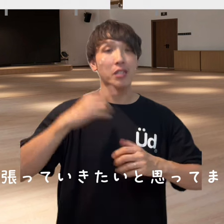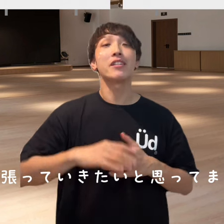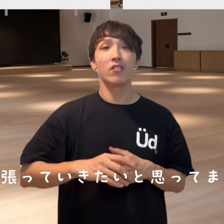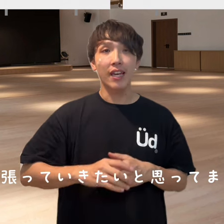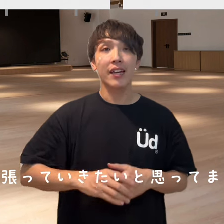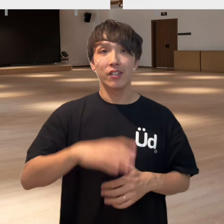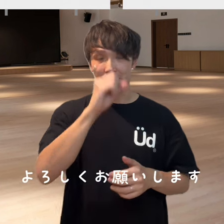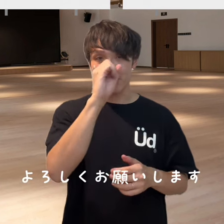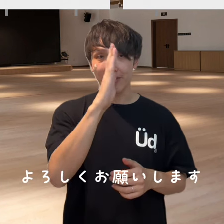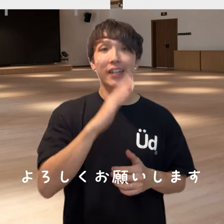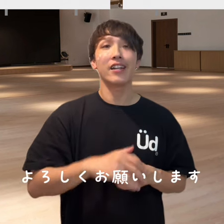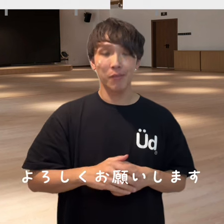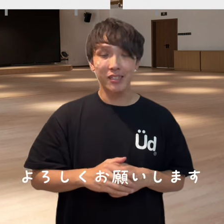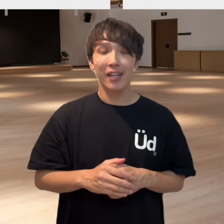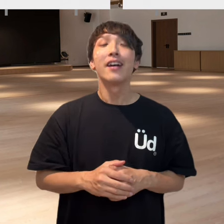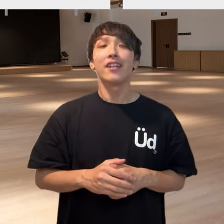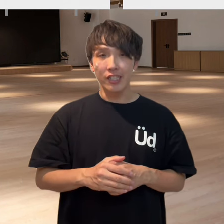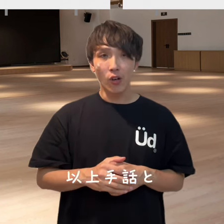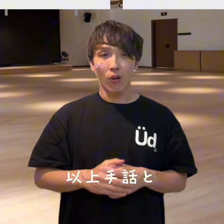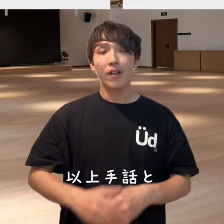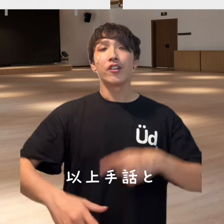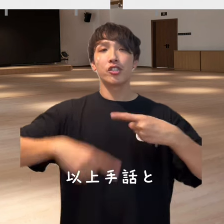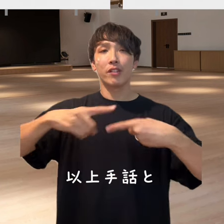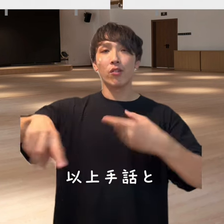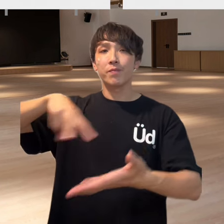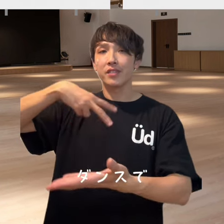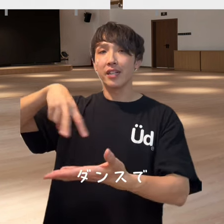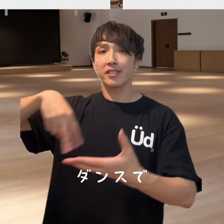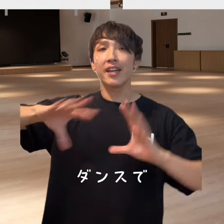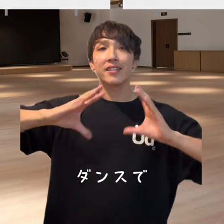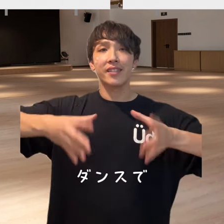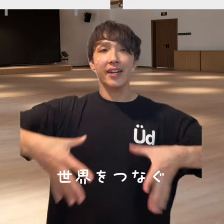ますので、よろしくお願いします。以上、手話とダンスで世界